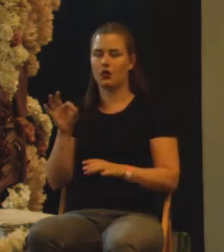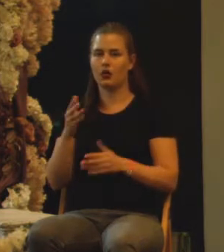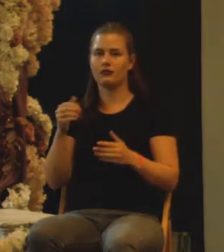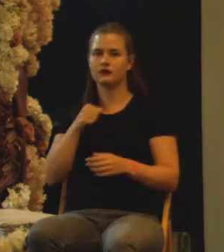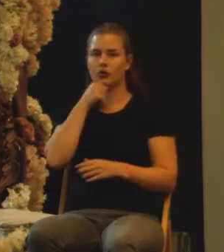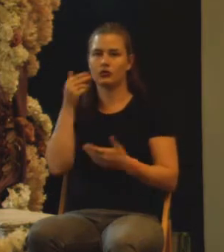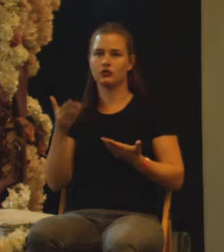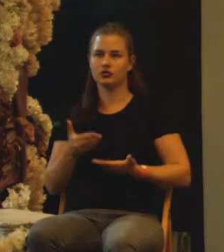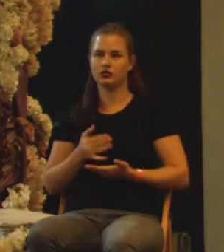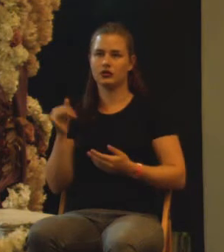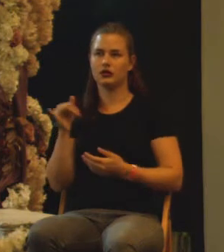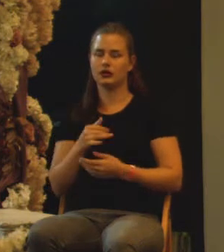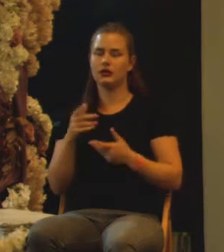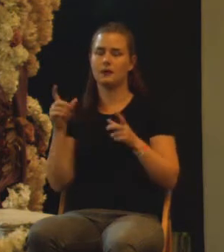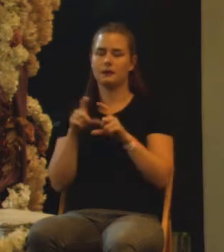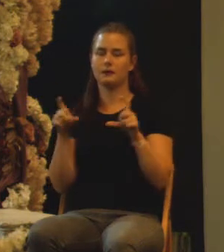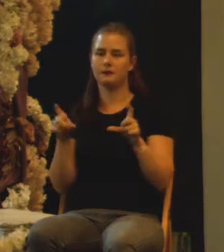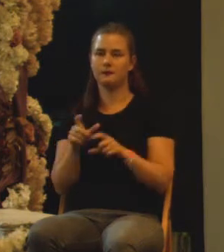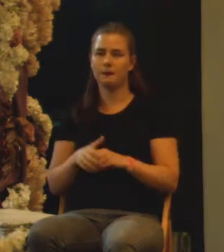жизни и о гастрономии.